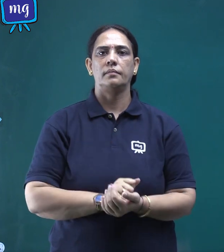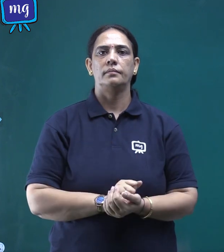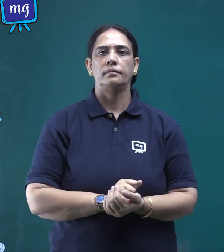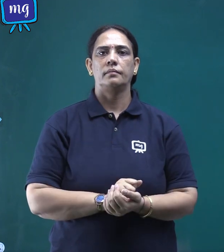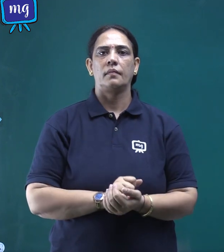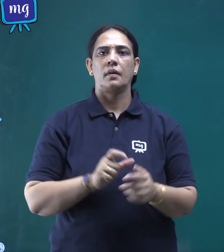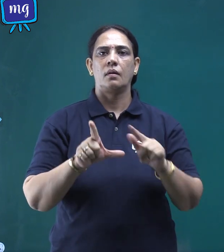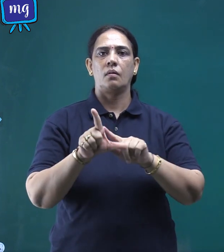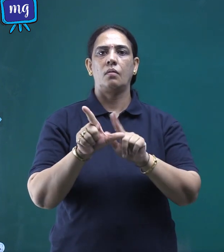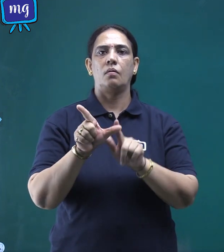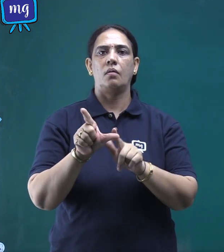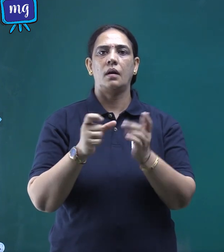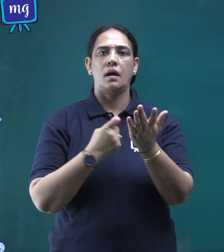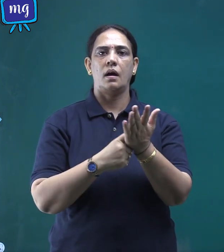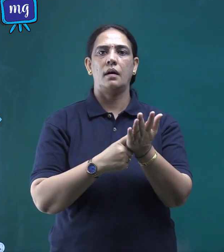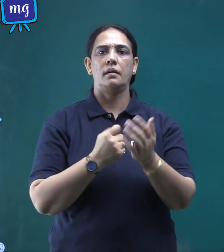कोण R,